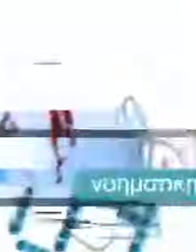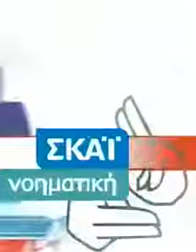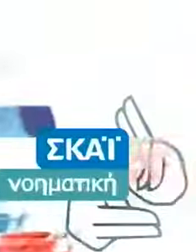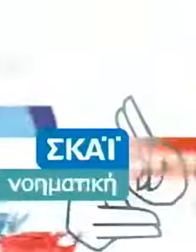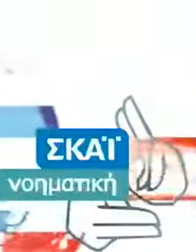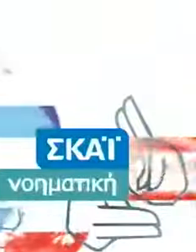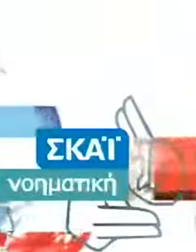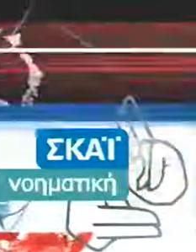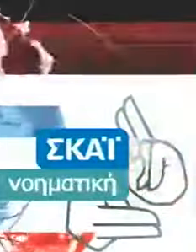απόγευμα